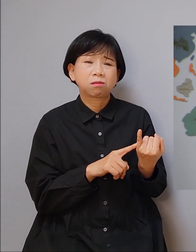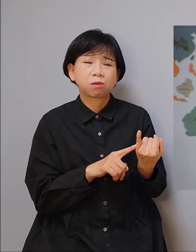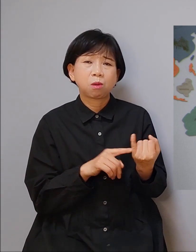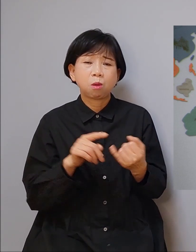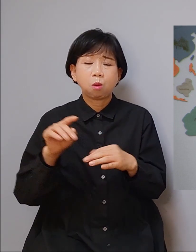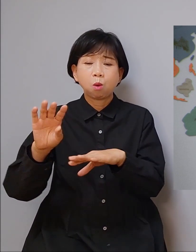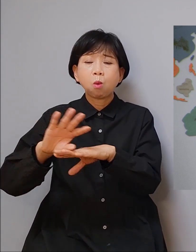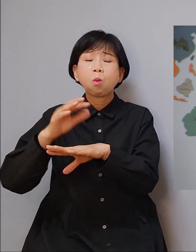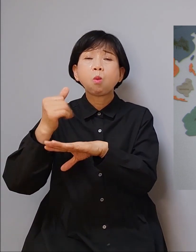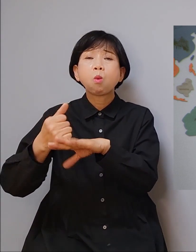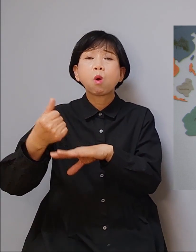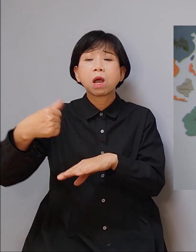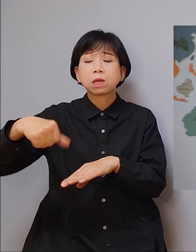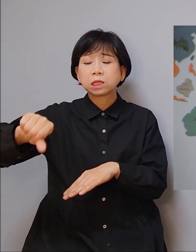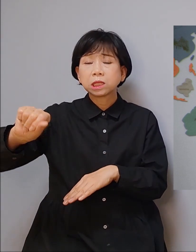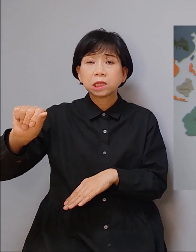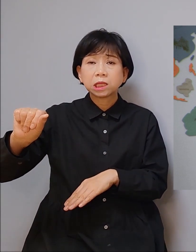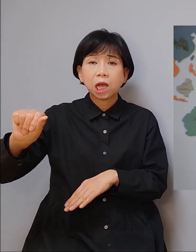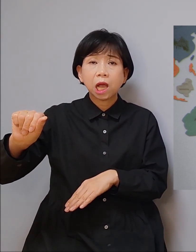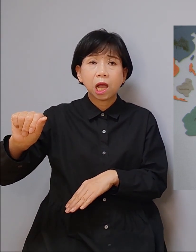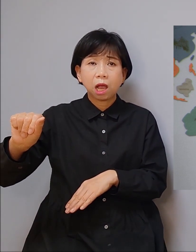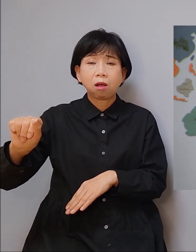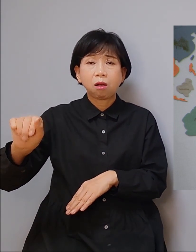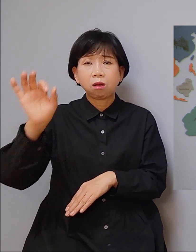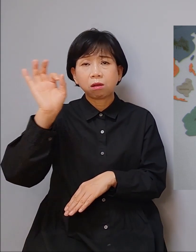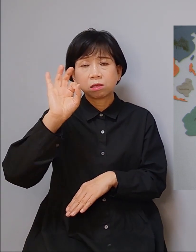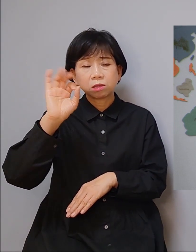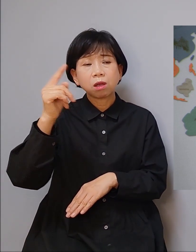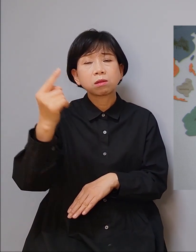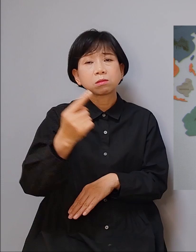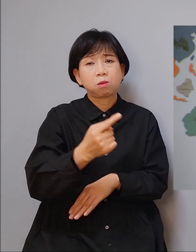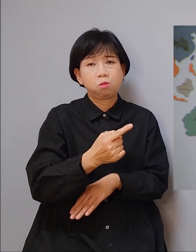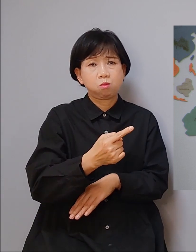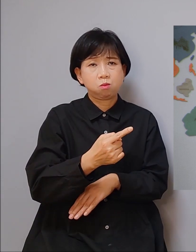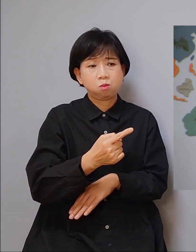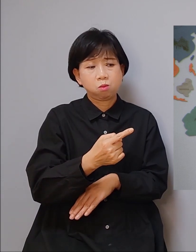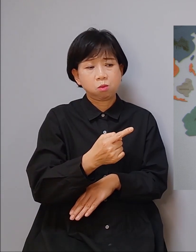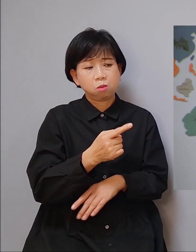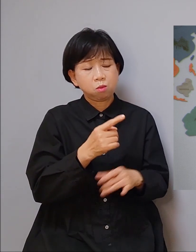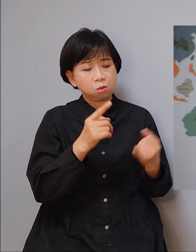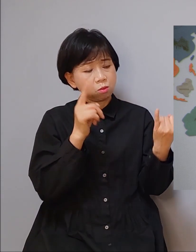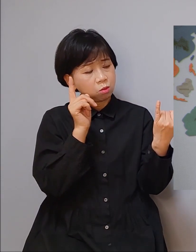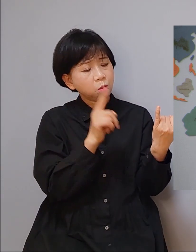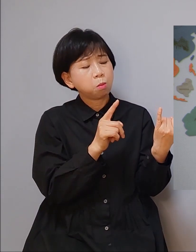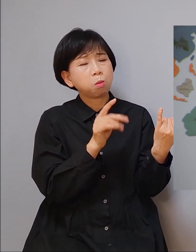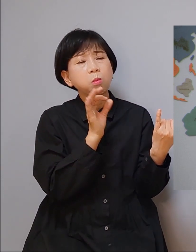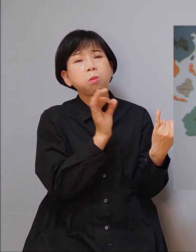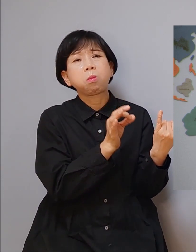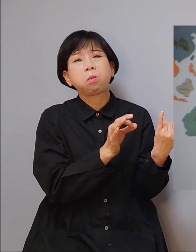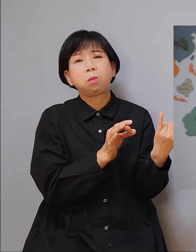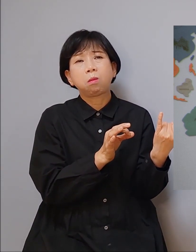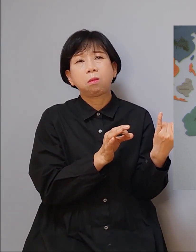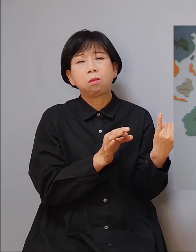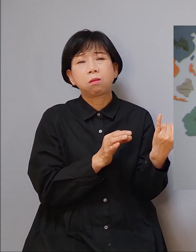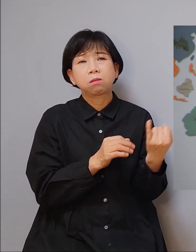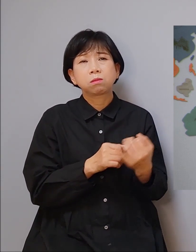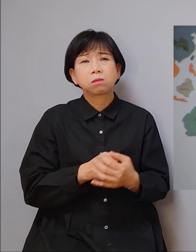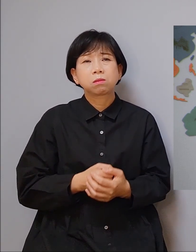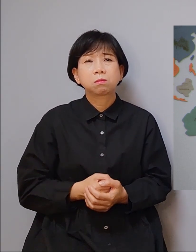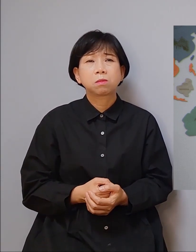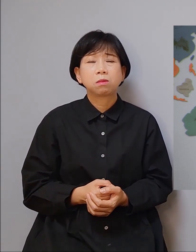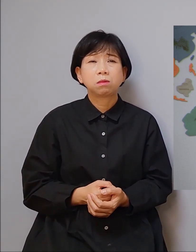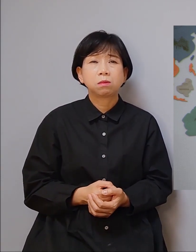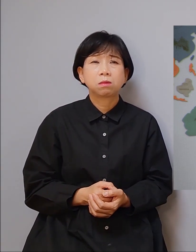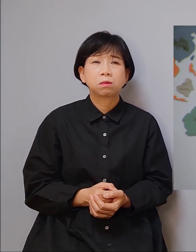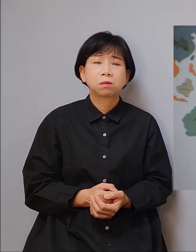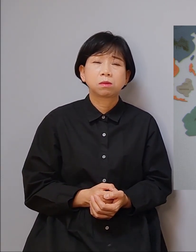됩니다. 그리고 이 신데렐라를 보자마자 첫눈에 둘이 반하게 됩니다.